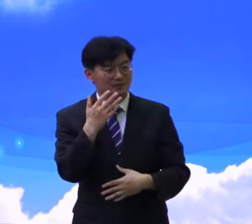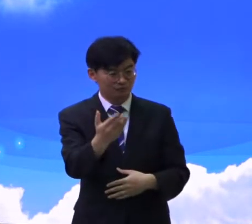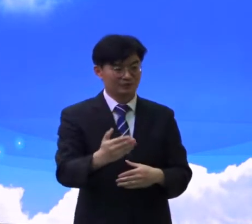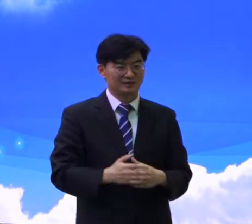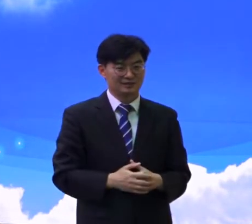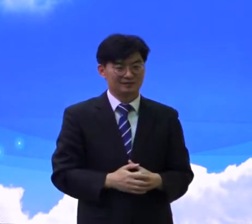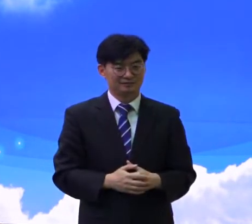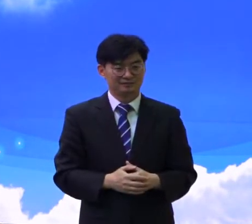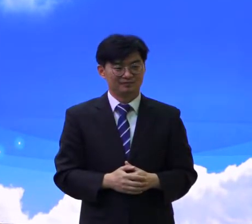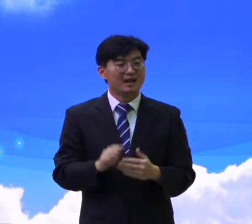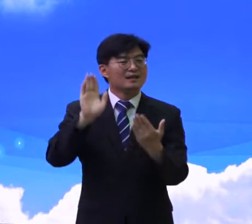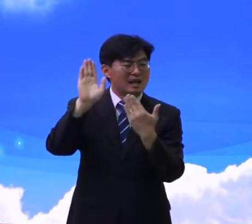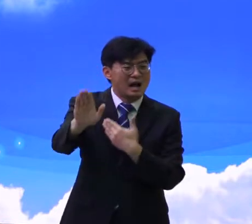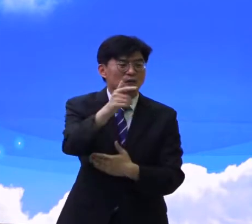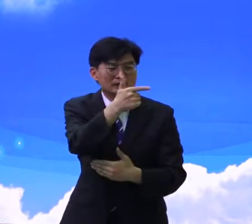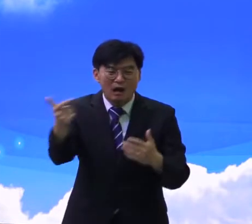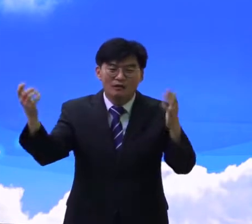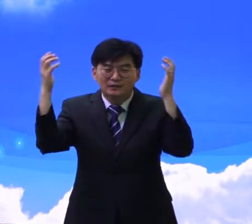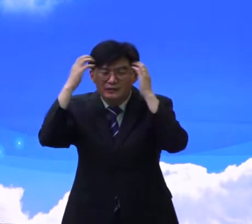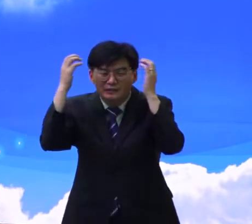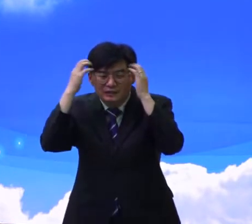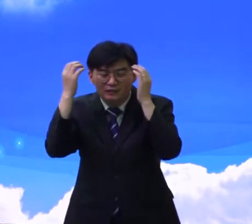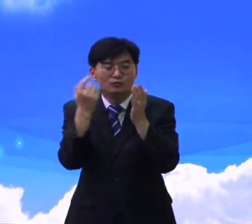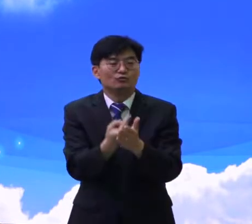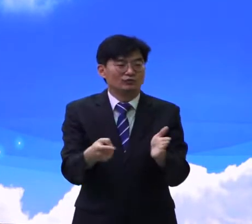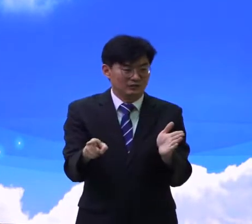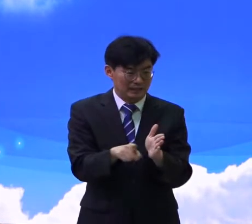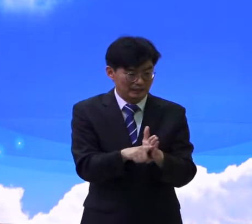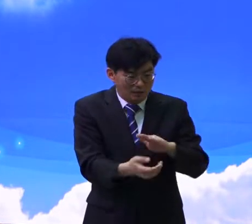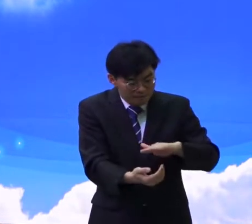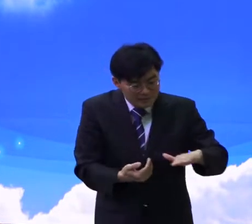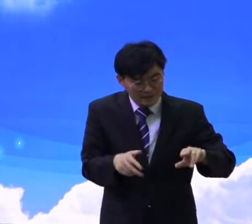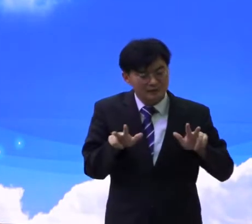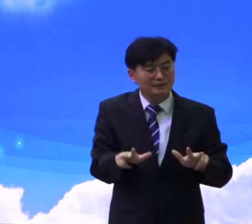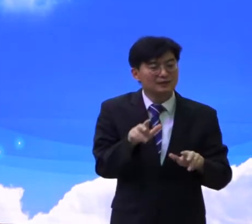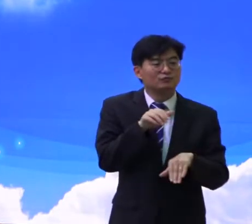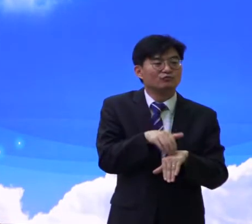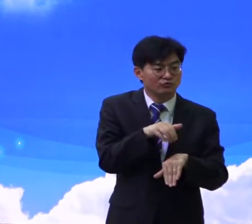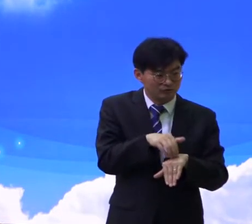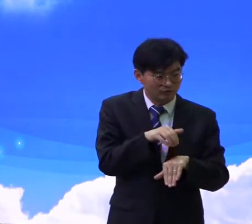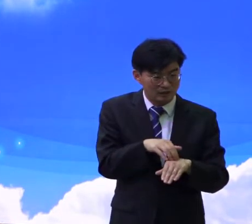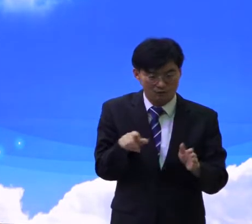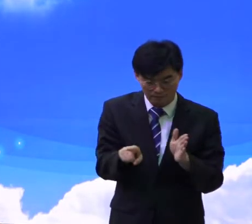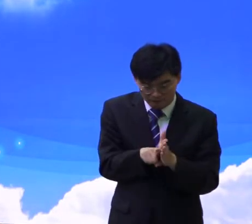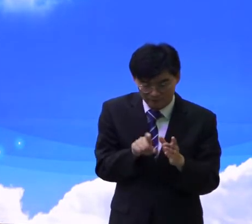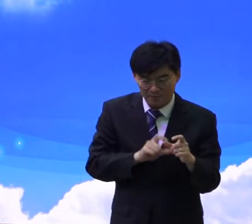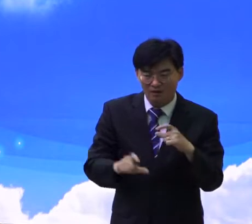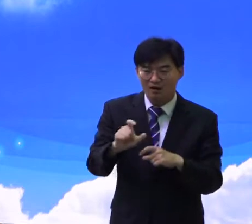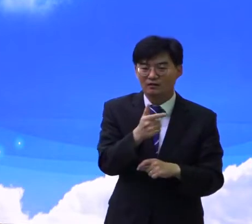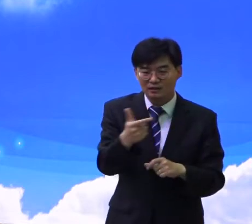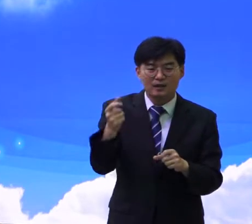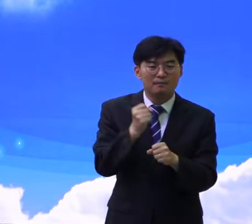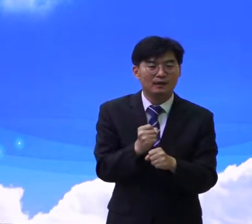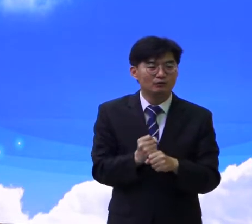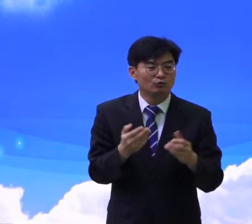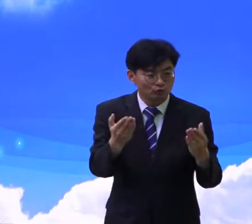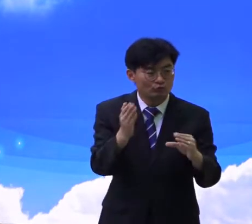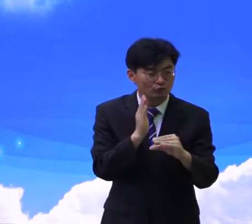축복합니다. 우리가 그렇게 하나님께 나아가면 하나님 우리에게 쓰임을 주셔서 용기 있게 신앙의